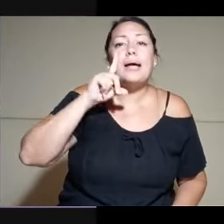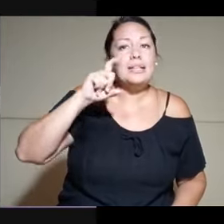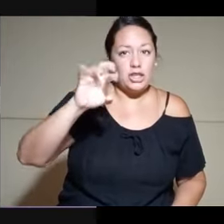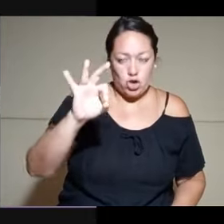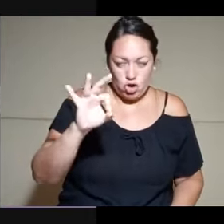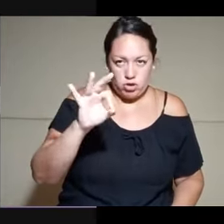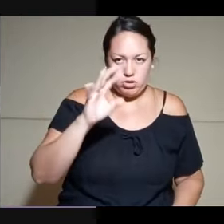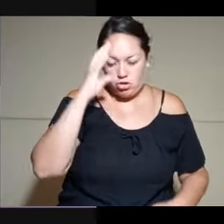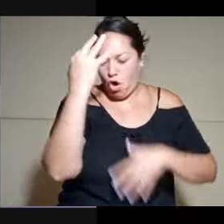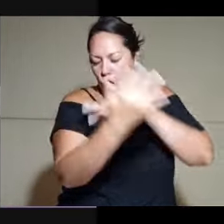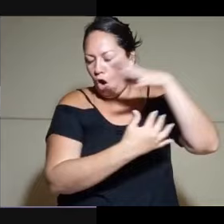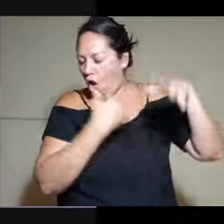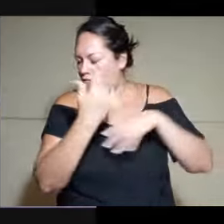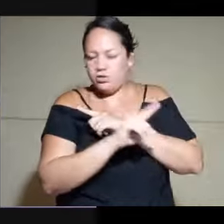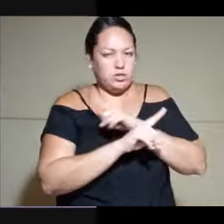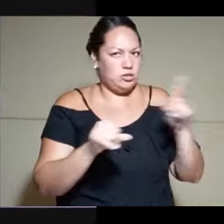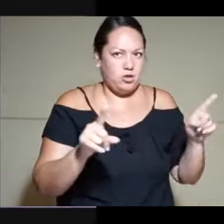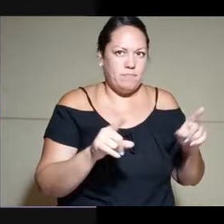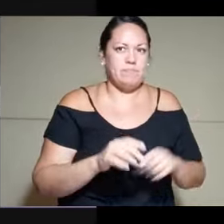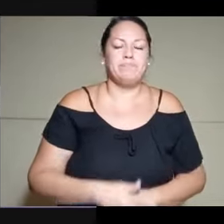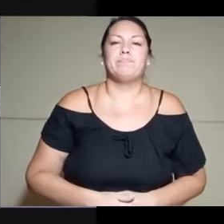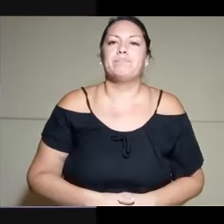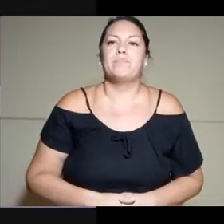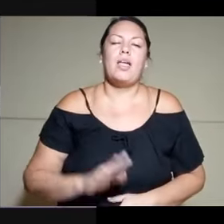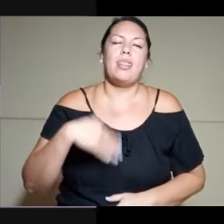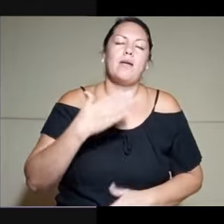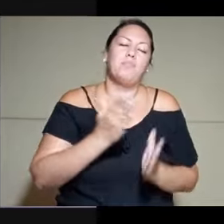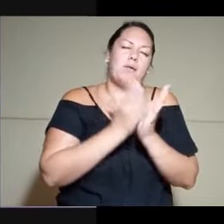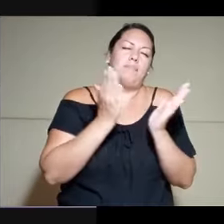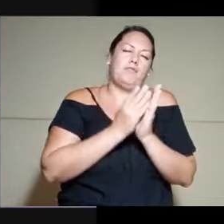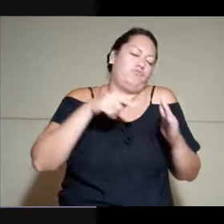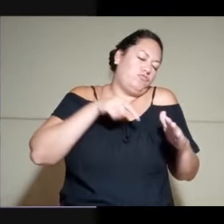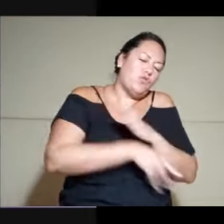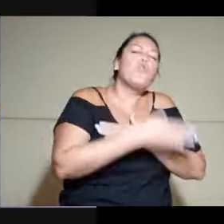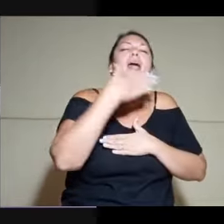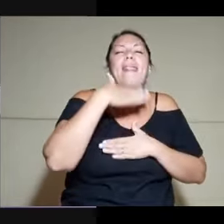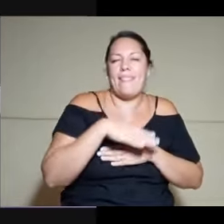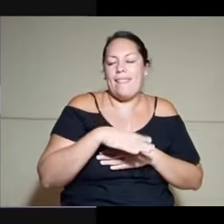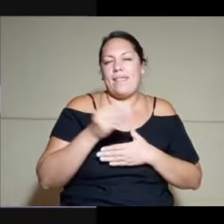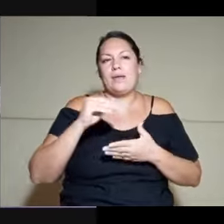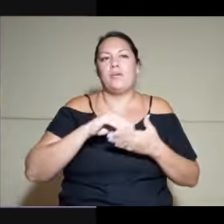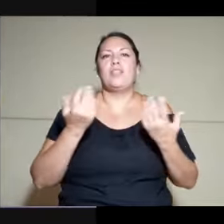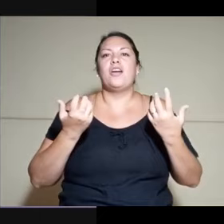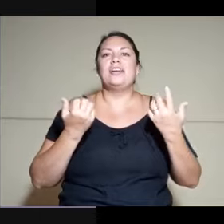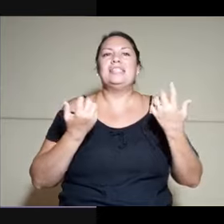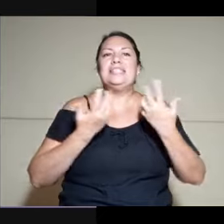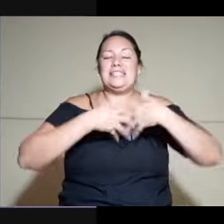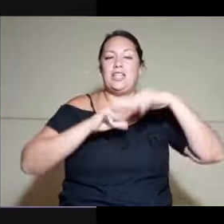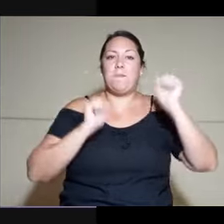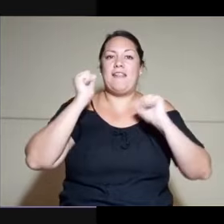poner solamente que es parasimpático o tenemos Pongan que es parasimpático para que no se confundan. Más fácil porque...